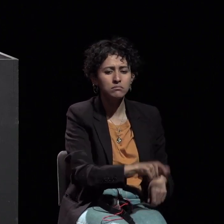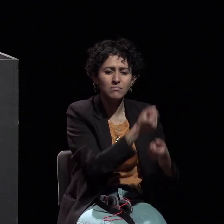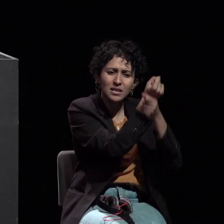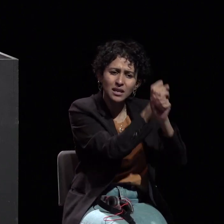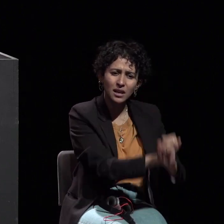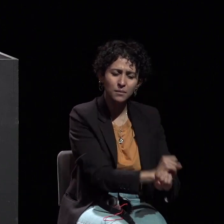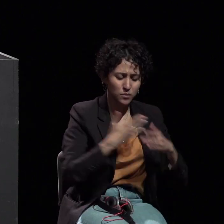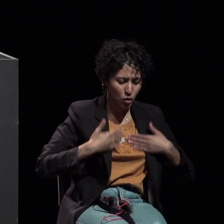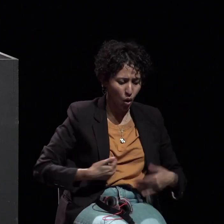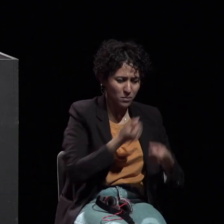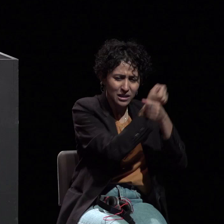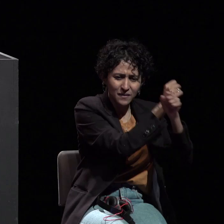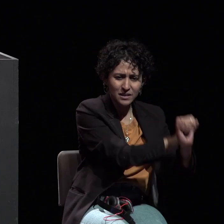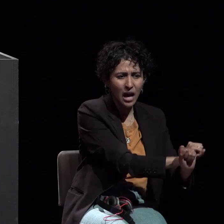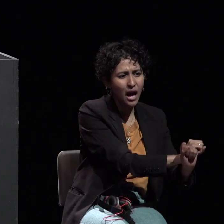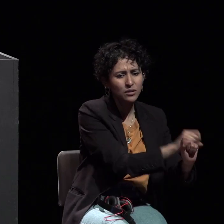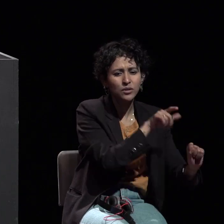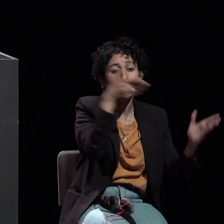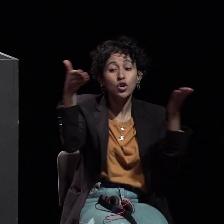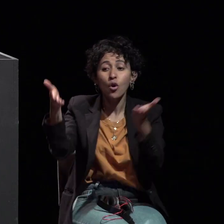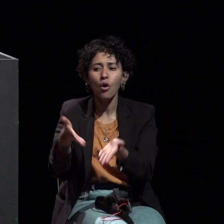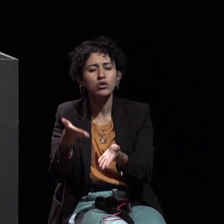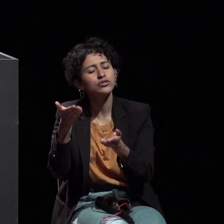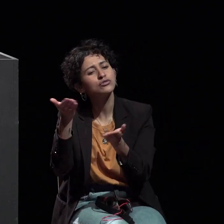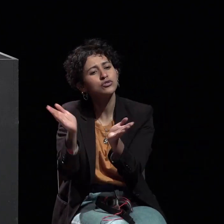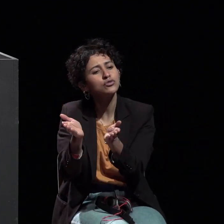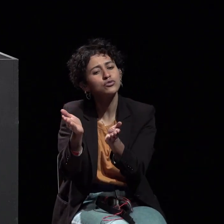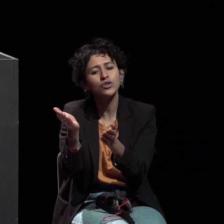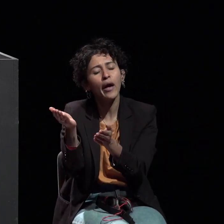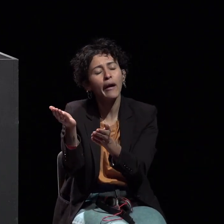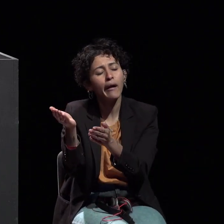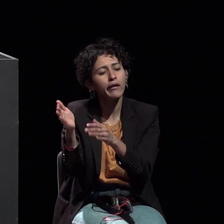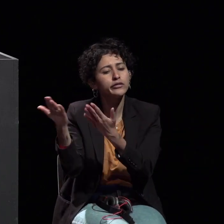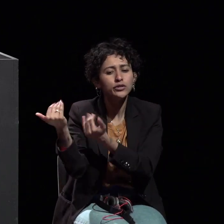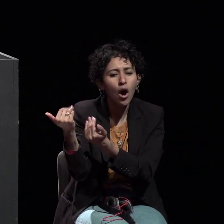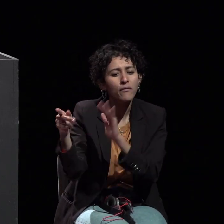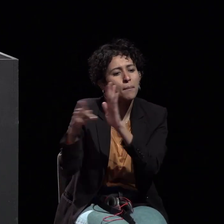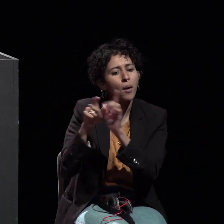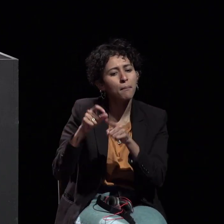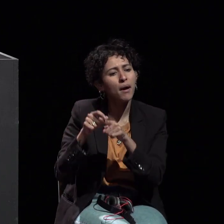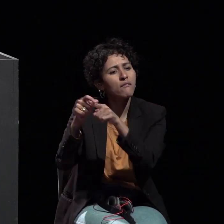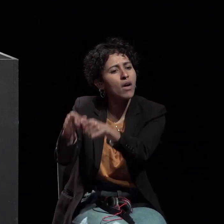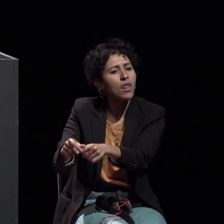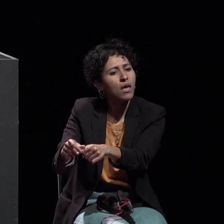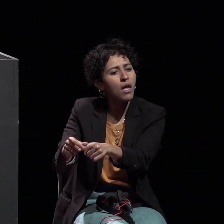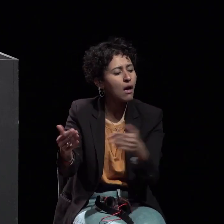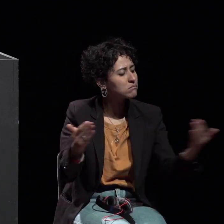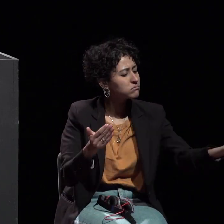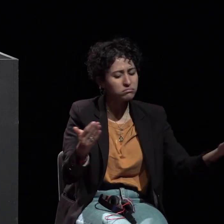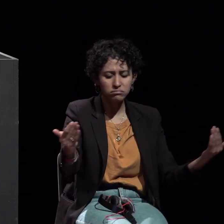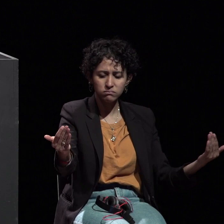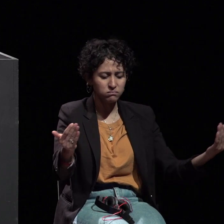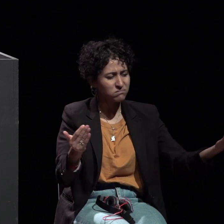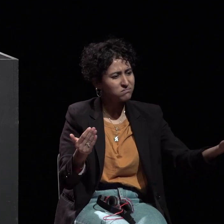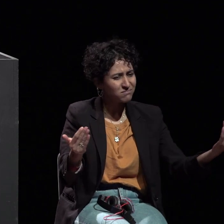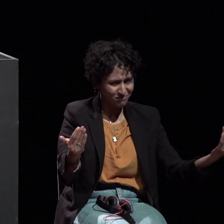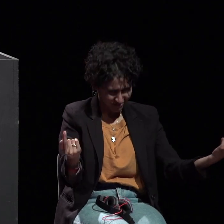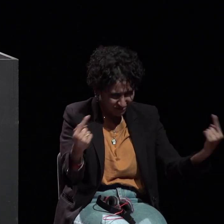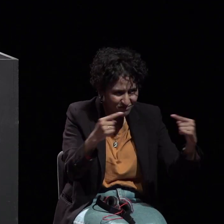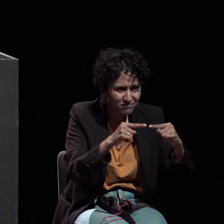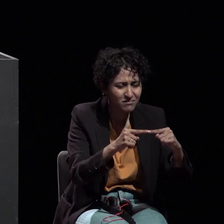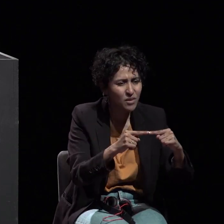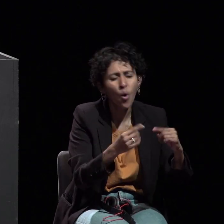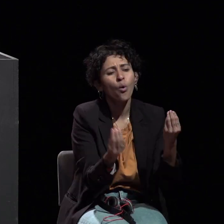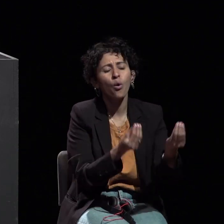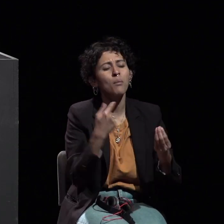periferia, como é que a gente pode profanar essas imagens? Como é que a gente pode criar um outro sistema